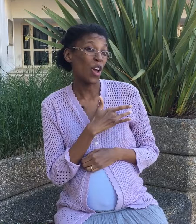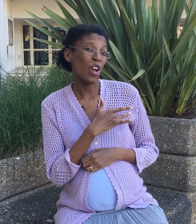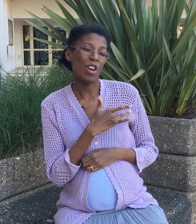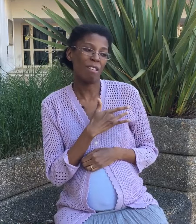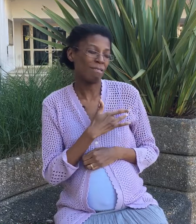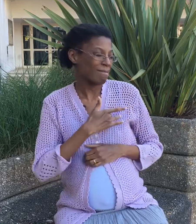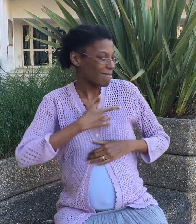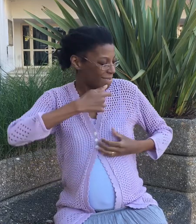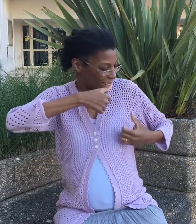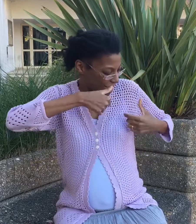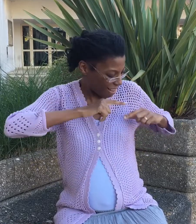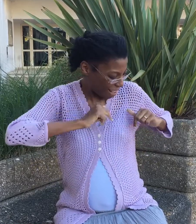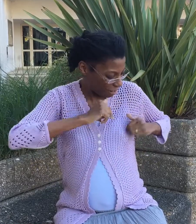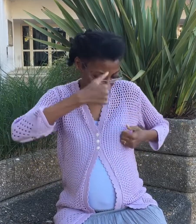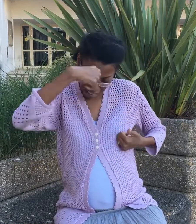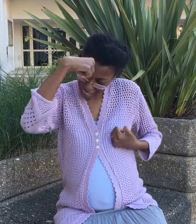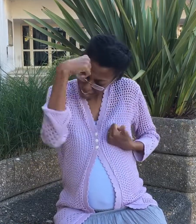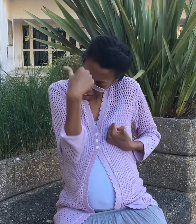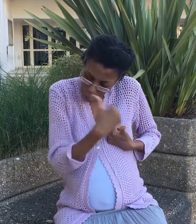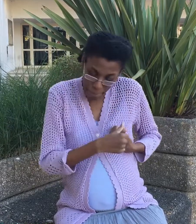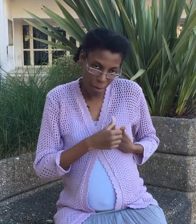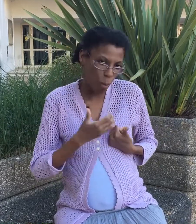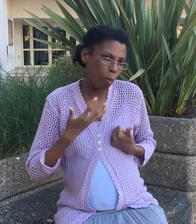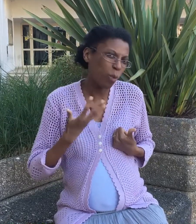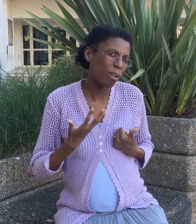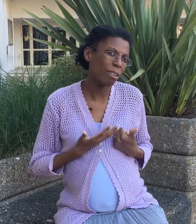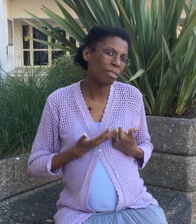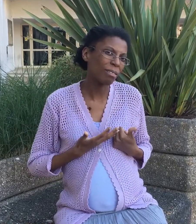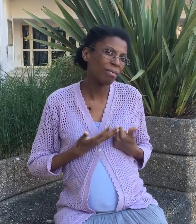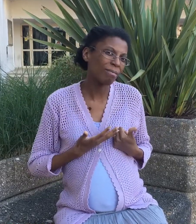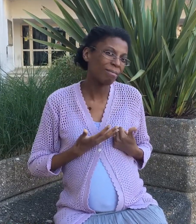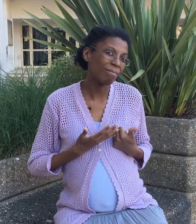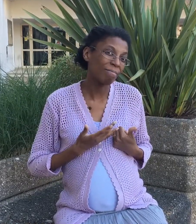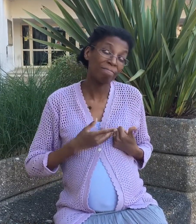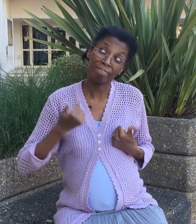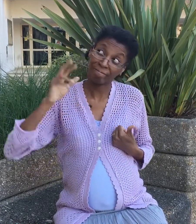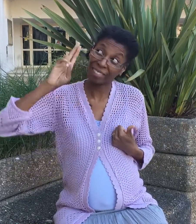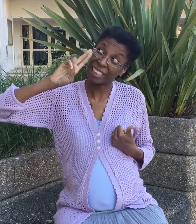Gardons dans notre cœur la promesse du Seigneur